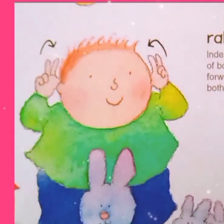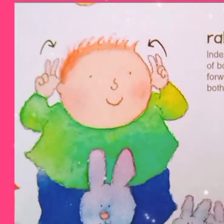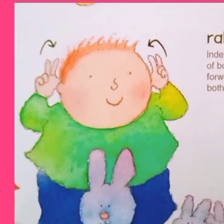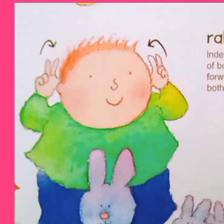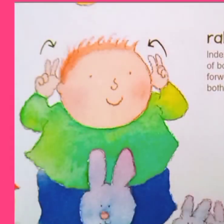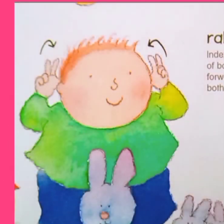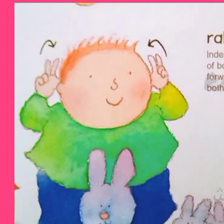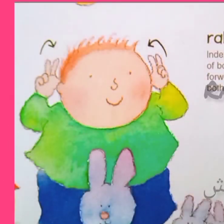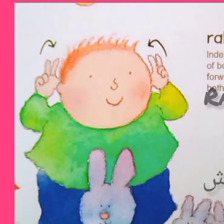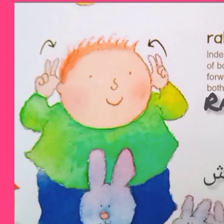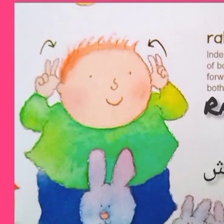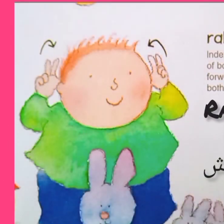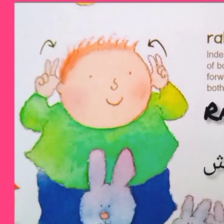रैबिट,